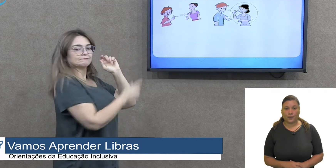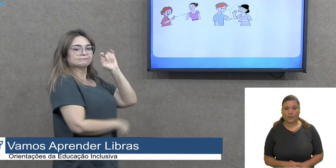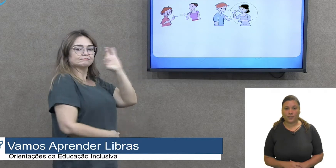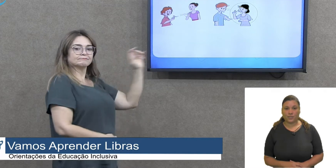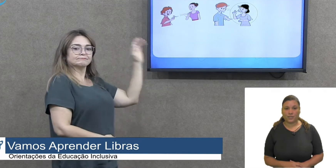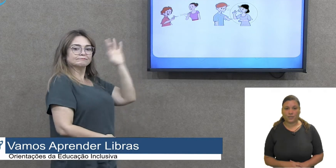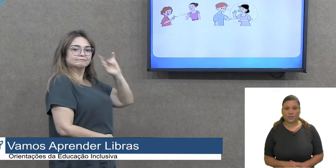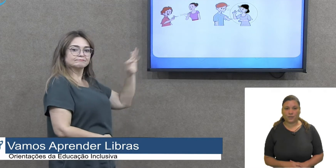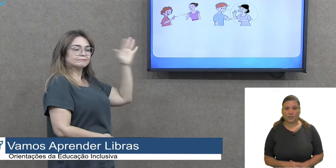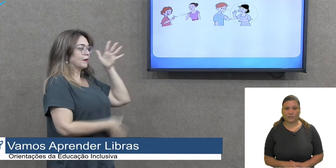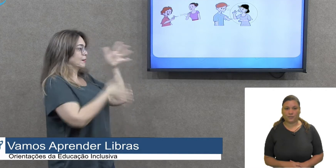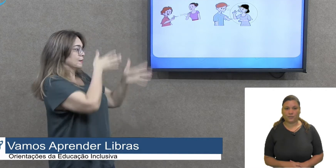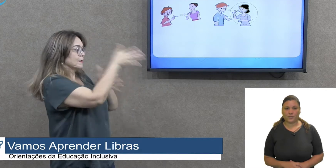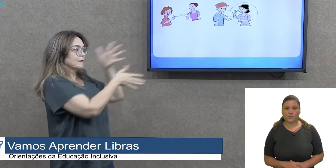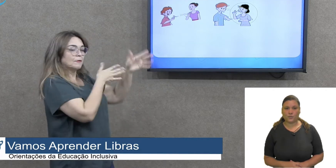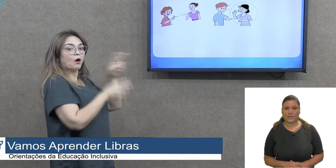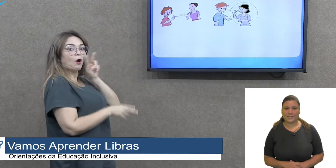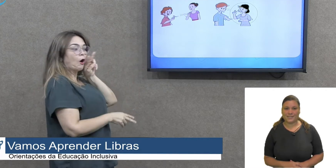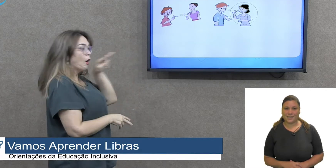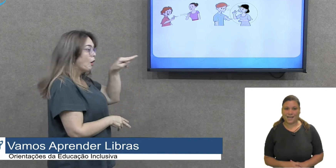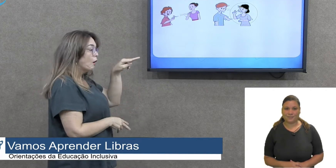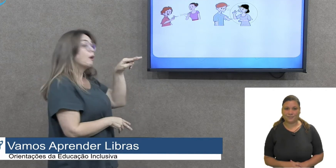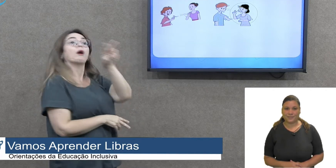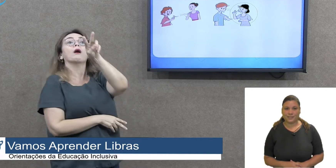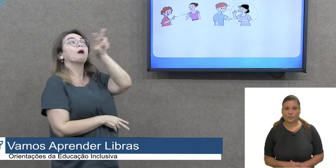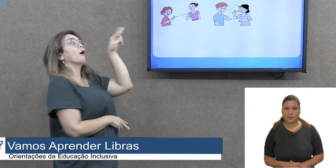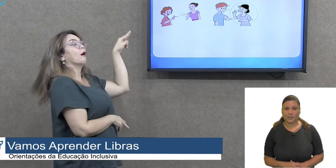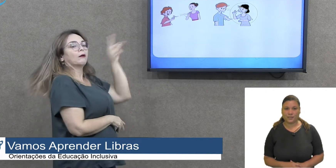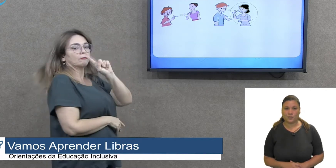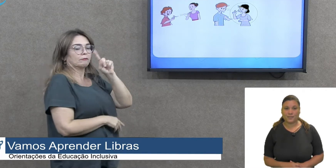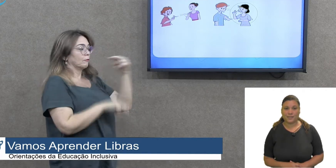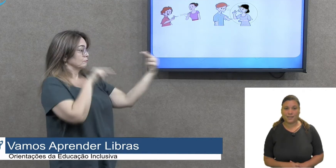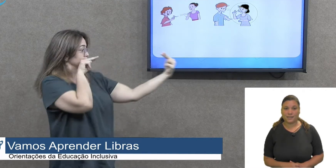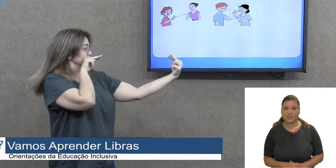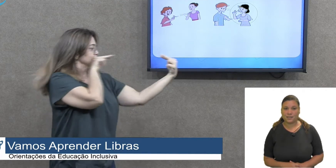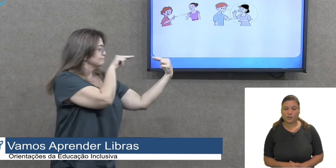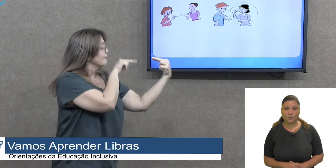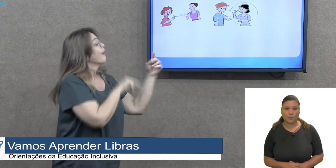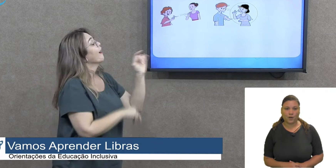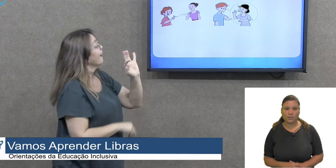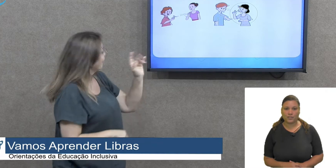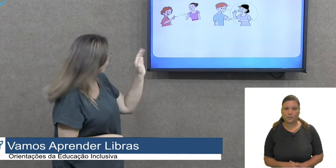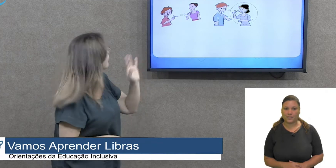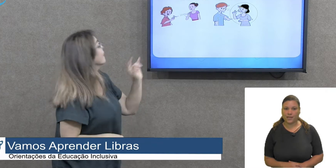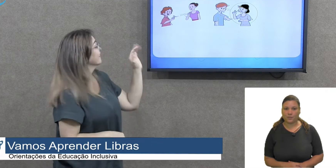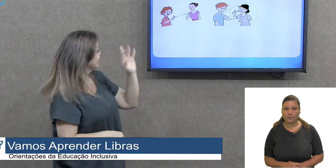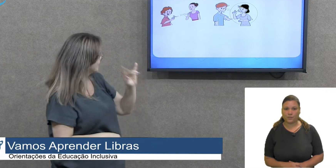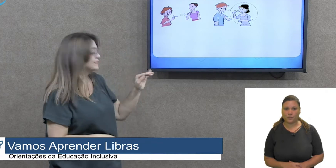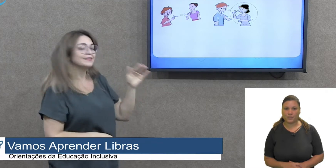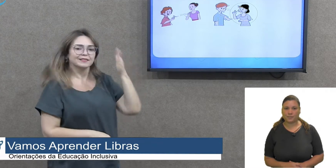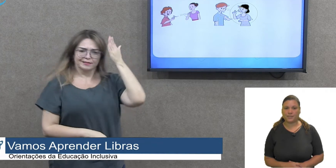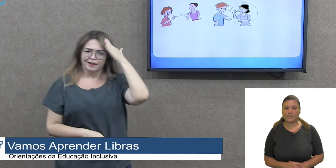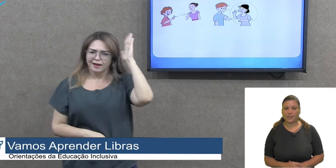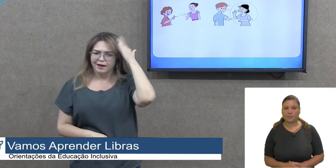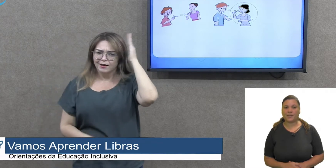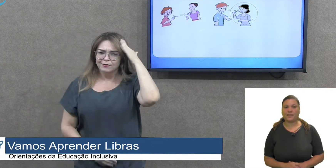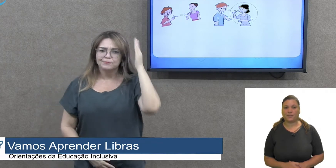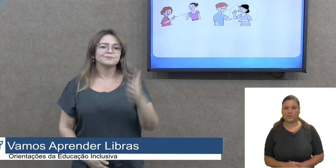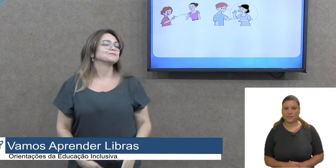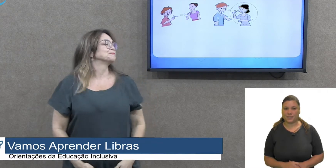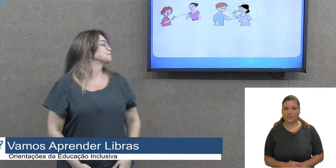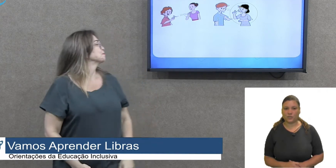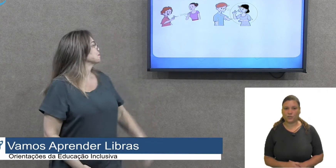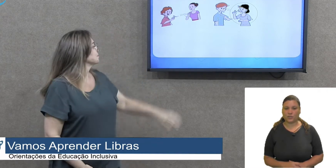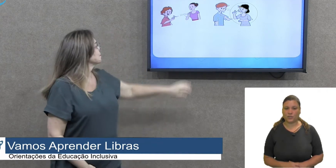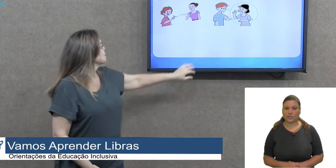É importante isso, olha, visualizar. Importante manter a atenção, não pode dispersar com outras coisas. Perceba que